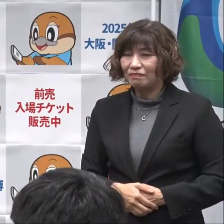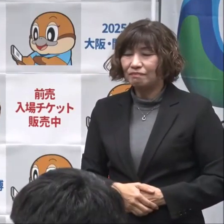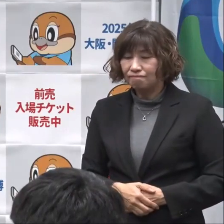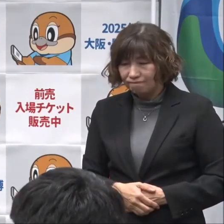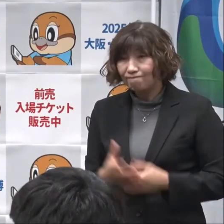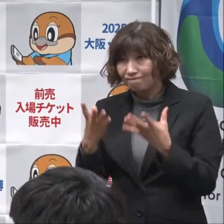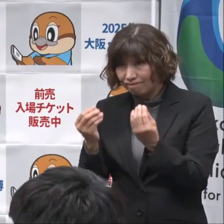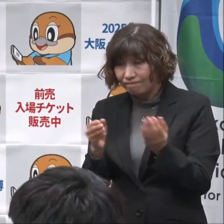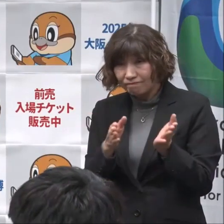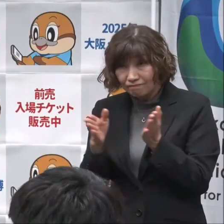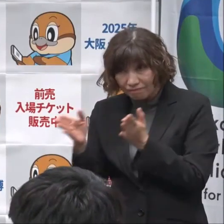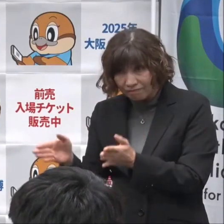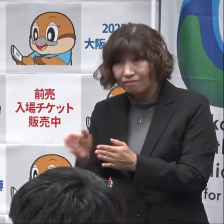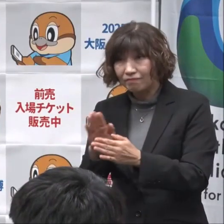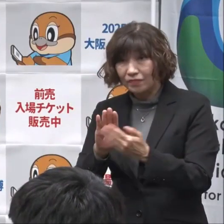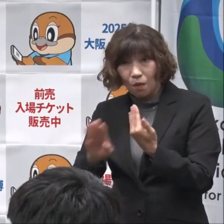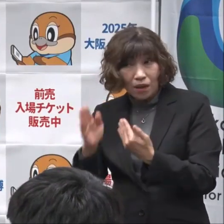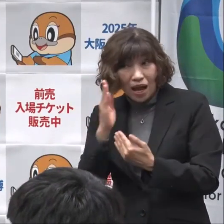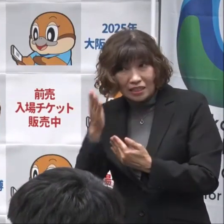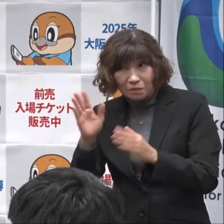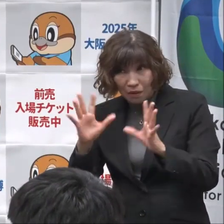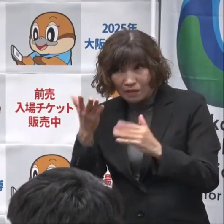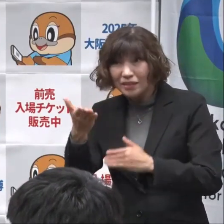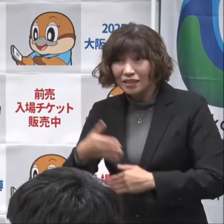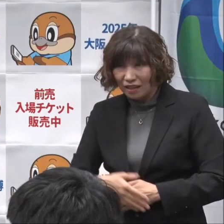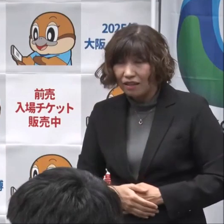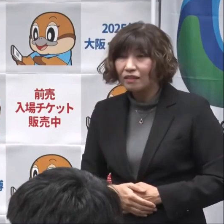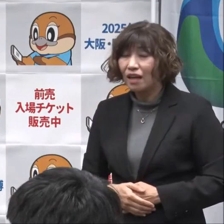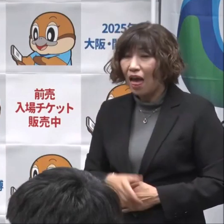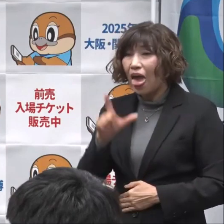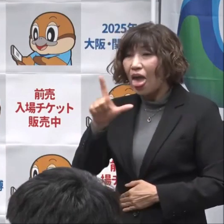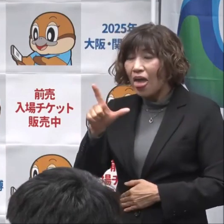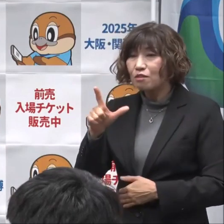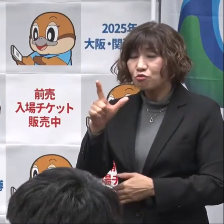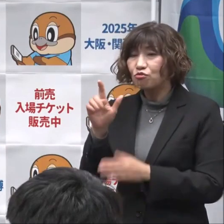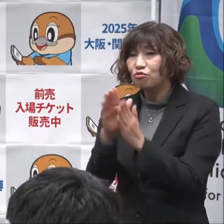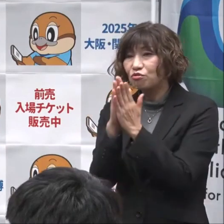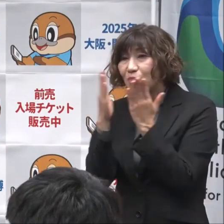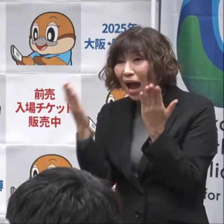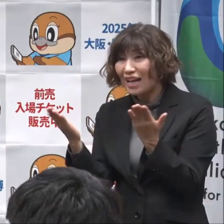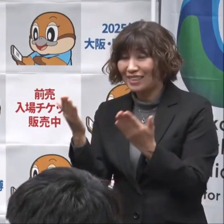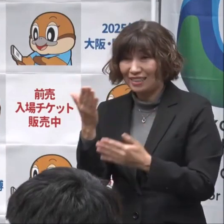他にご質問される方は、あ、エルマガジさん。